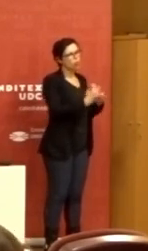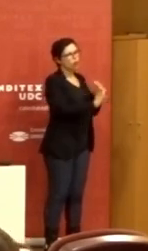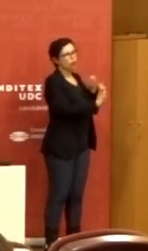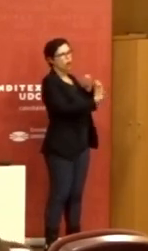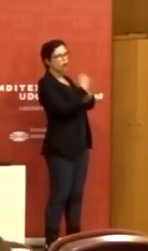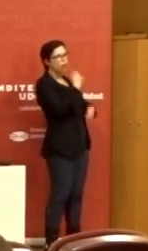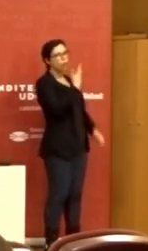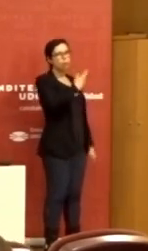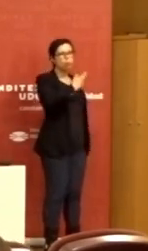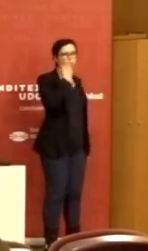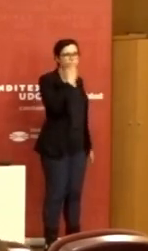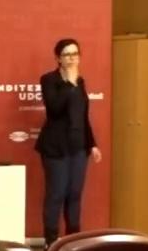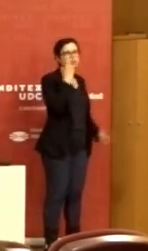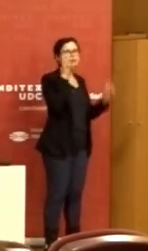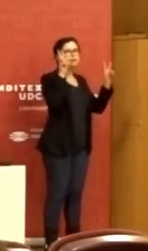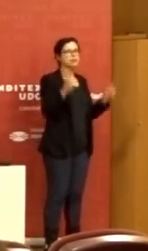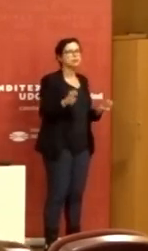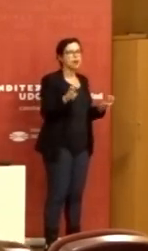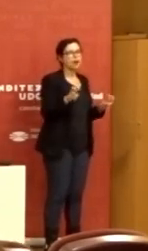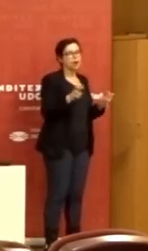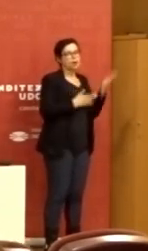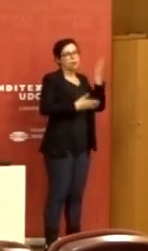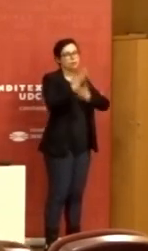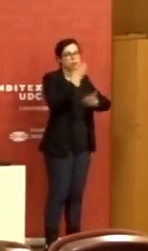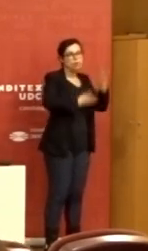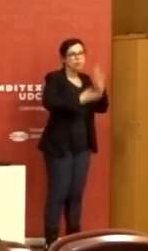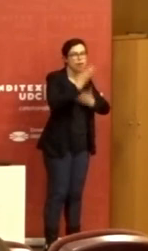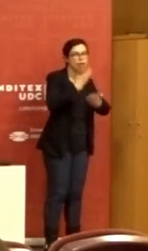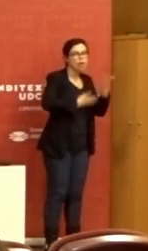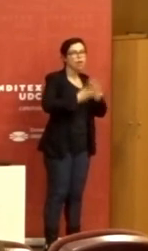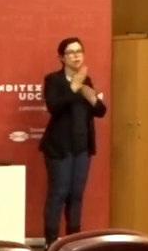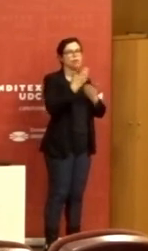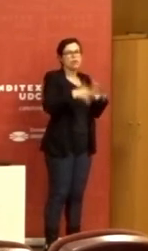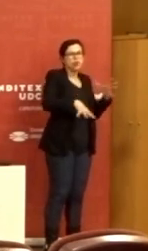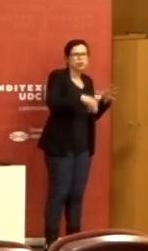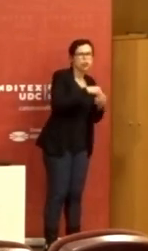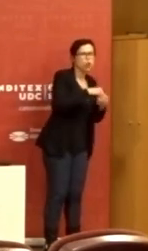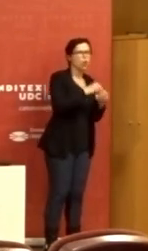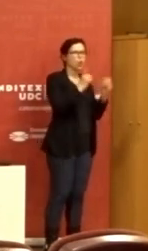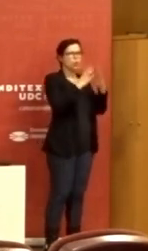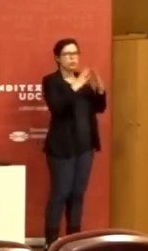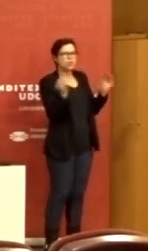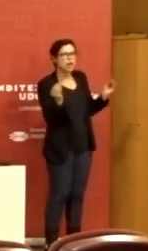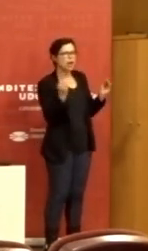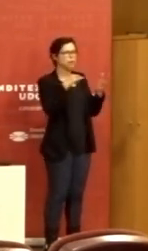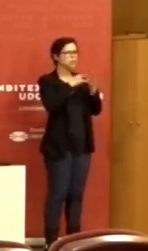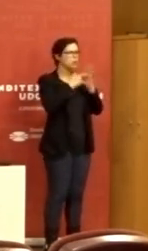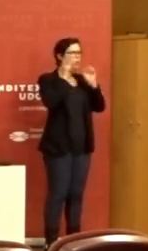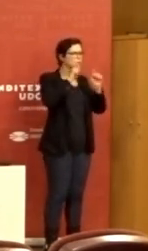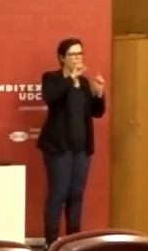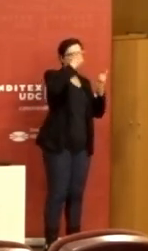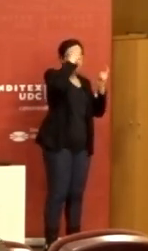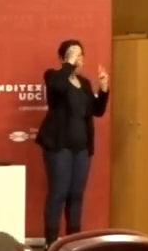muy interesante, como es el tema de discapacidad, de inclusión, de universidad, de sistema educativo, que hemos valorado